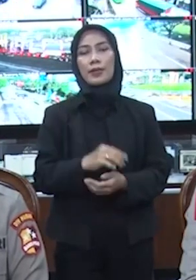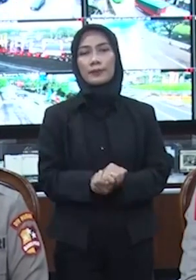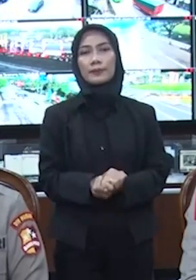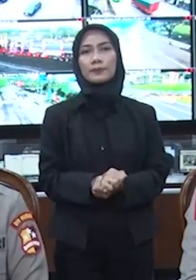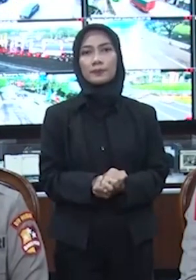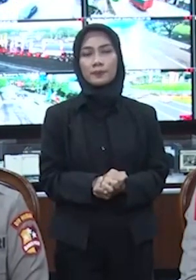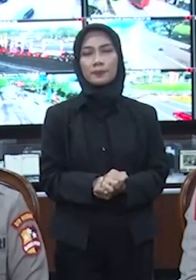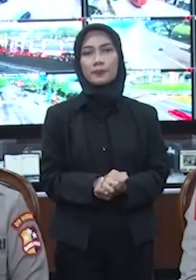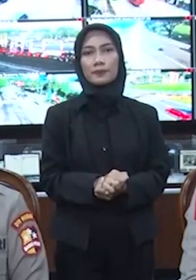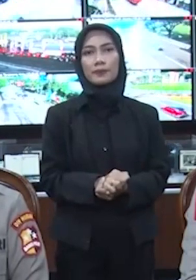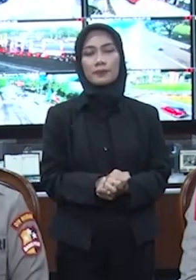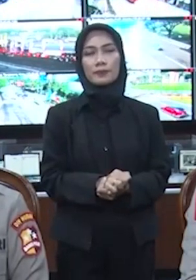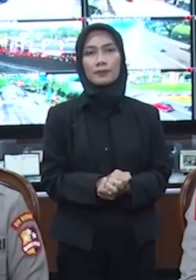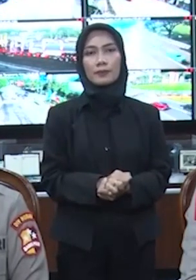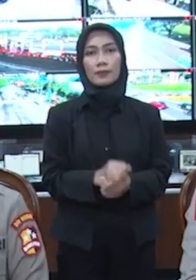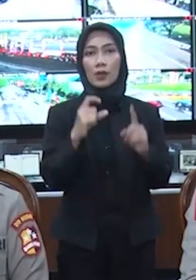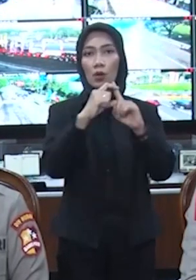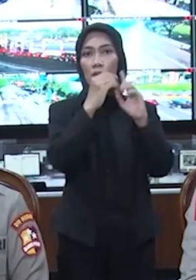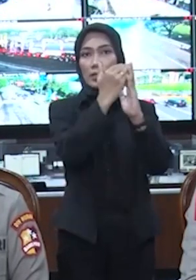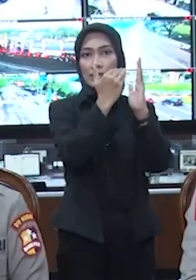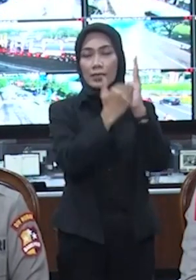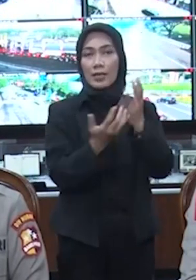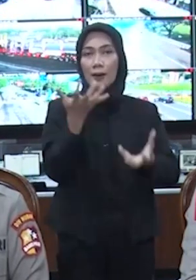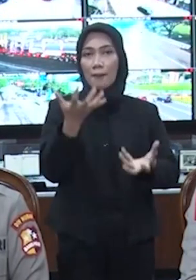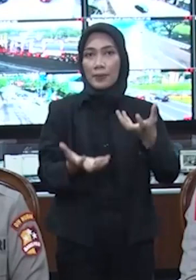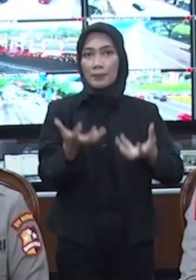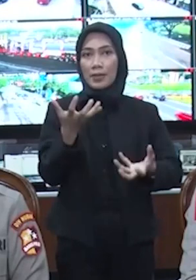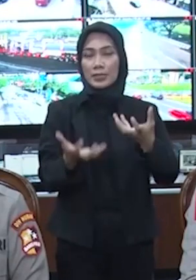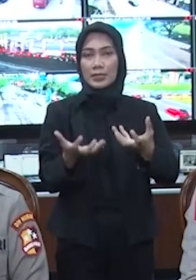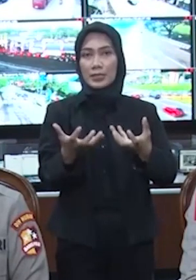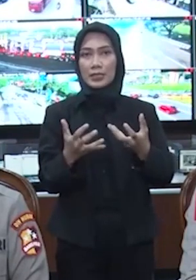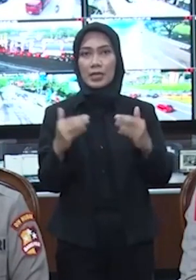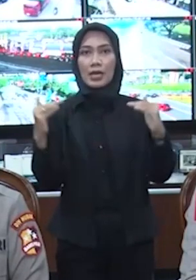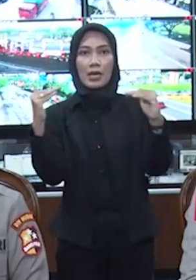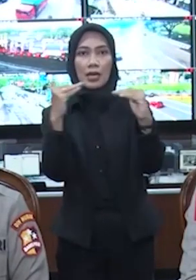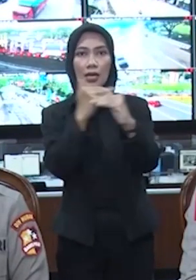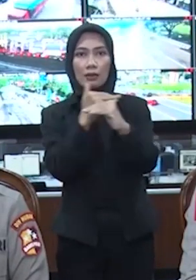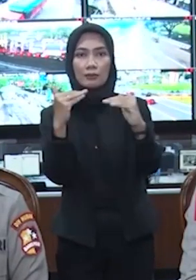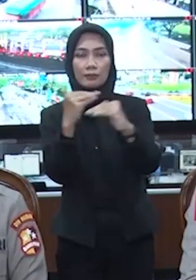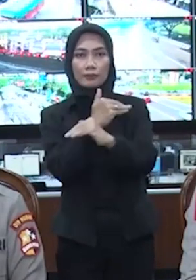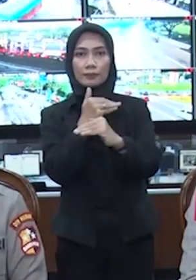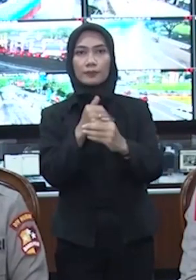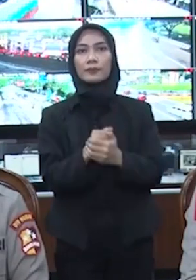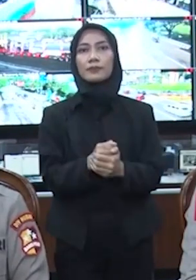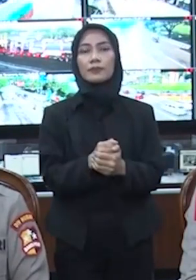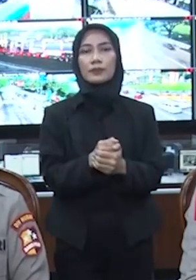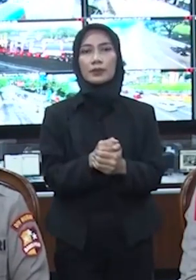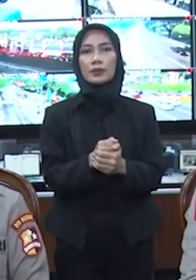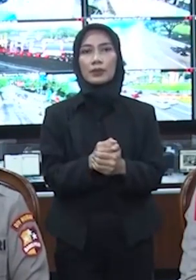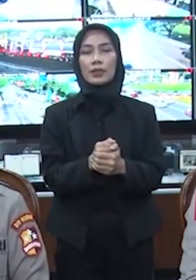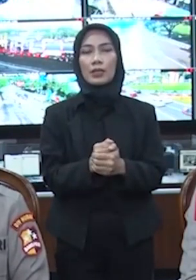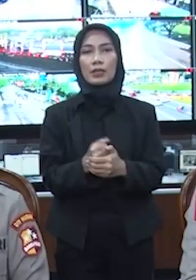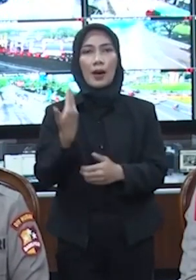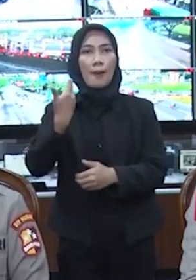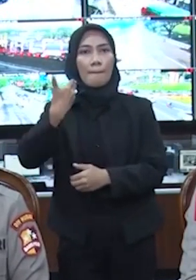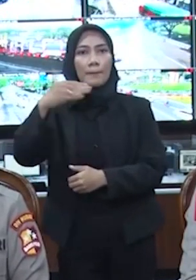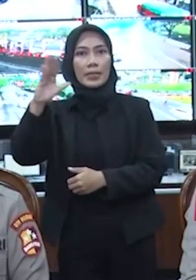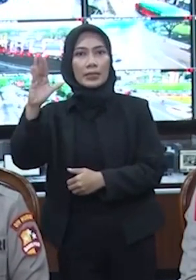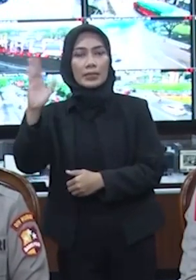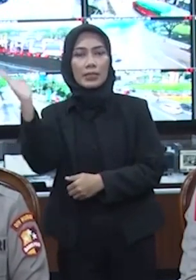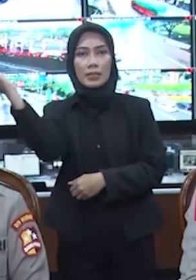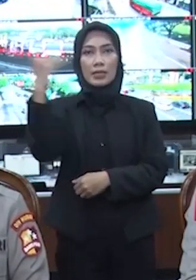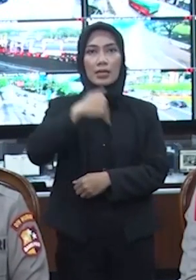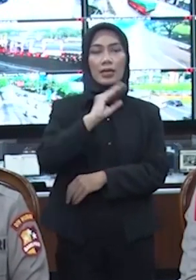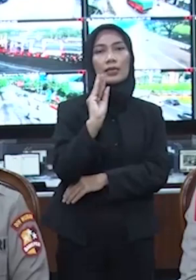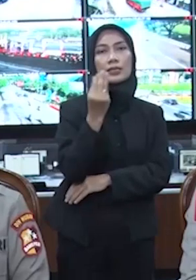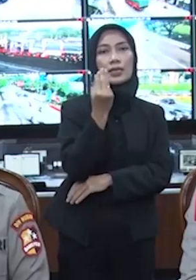adalah data Perbandingan volume arus lalu lintas yang keluar dan masuk Jakarta pada